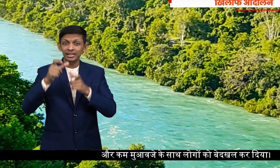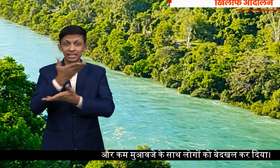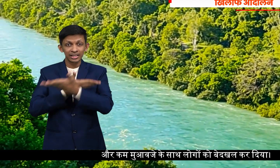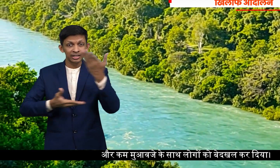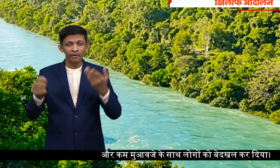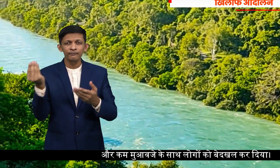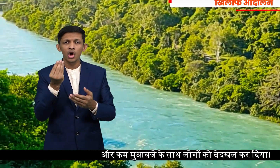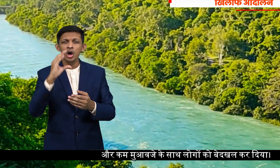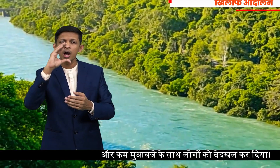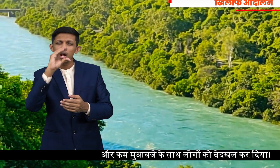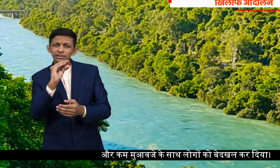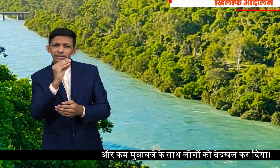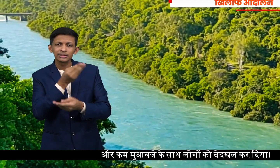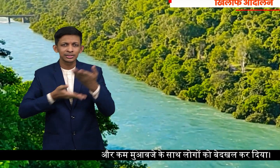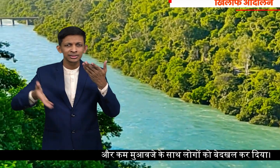बेदखल कर दिया।